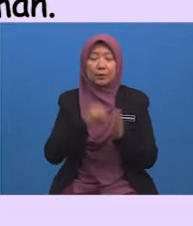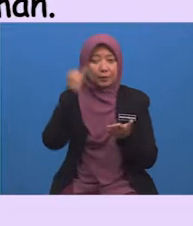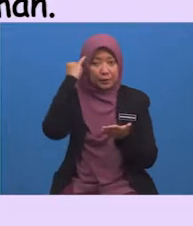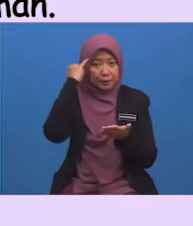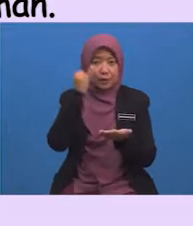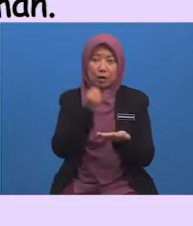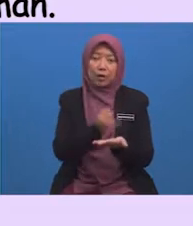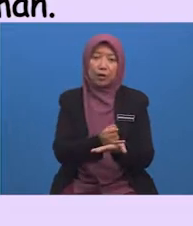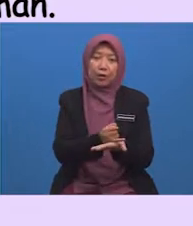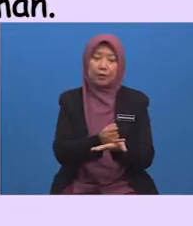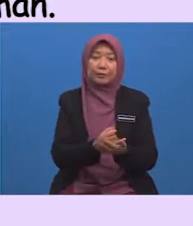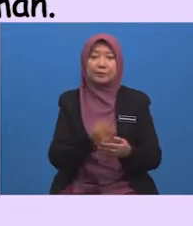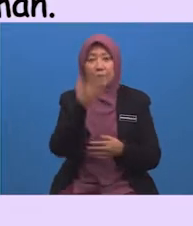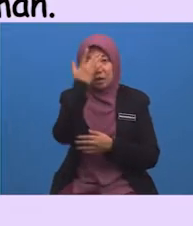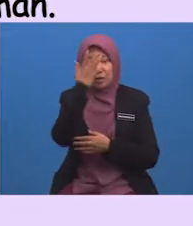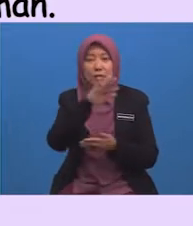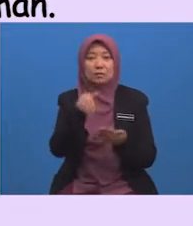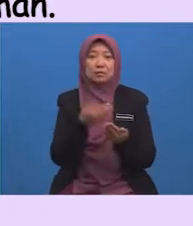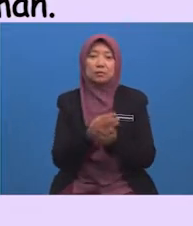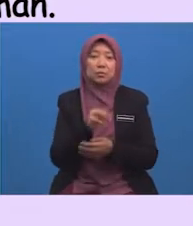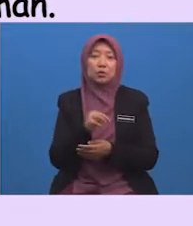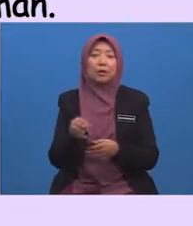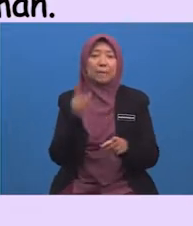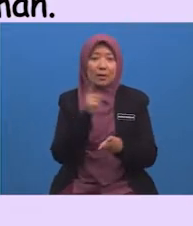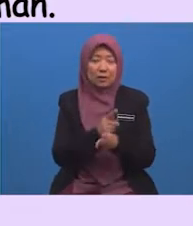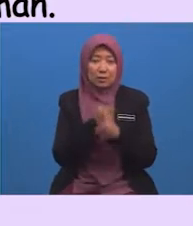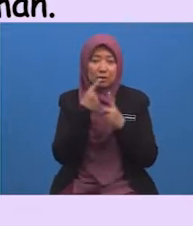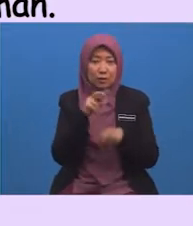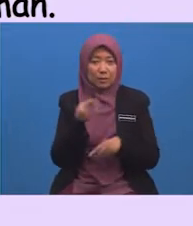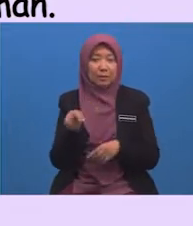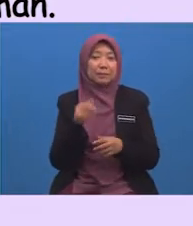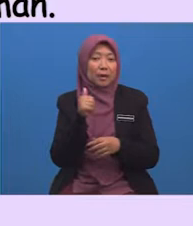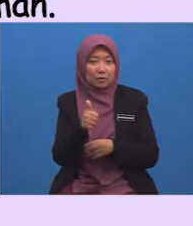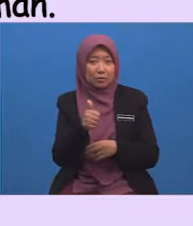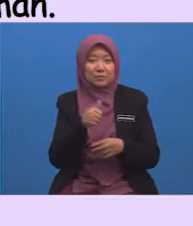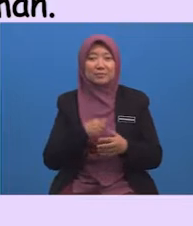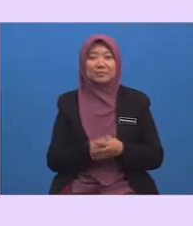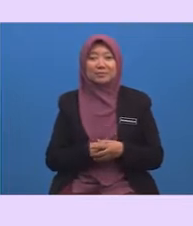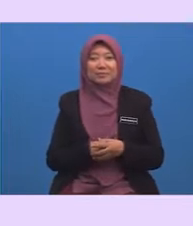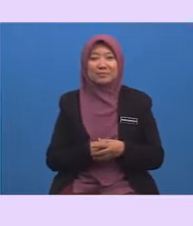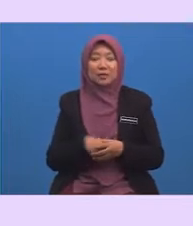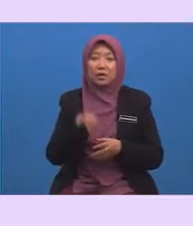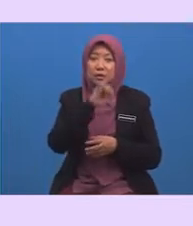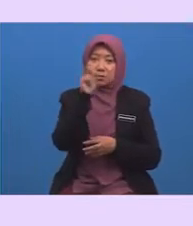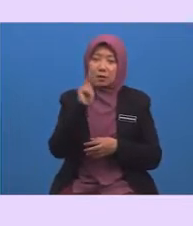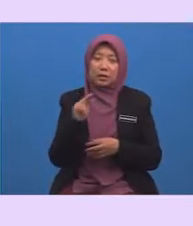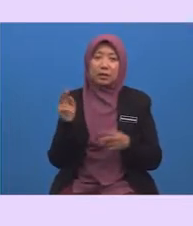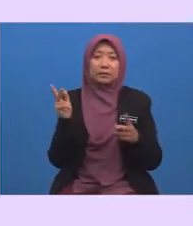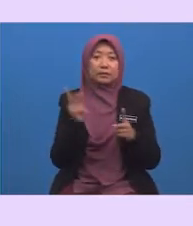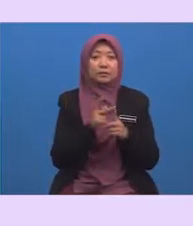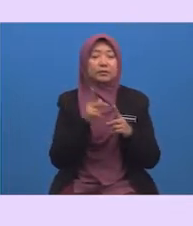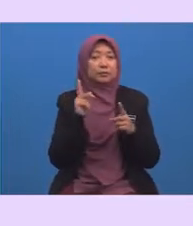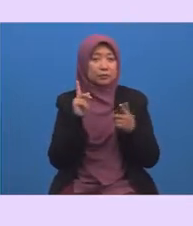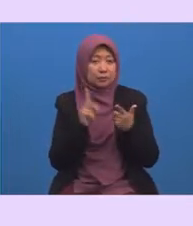Wah, pandai semua murid-murid. Betul jawapan. Bagus. Soalan kedua.